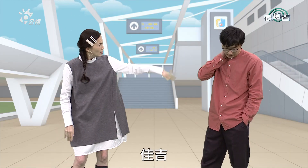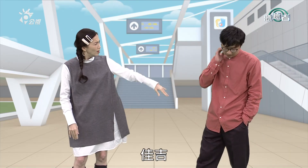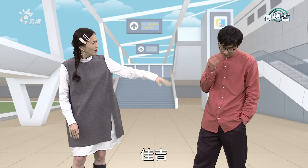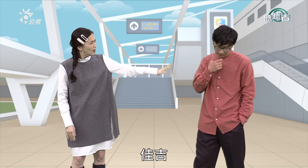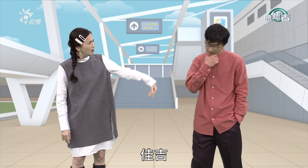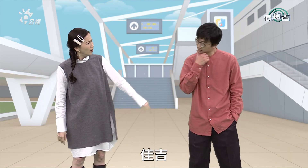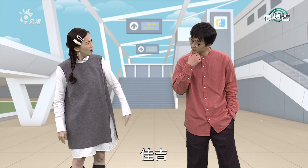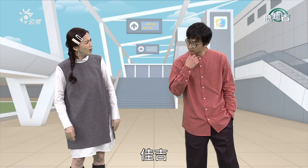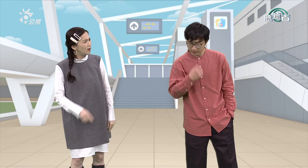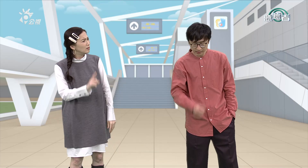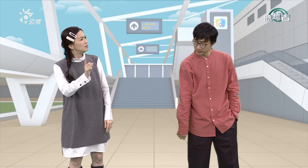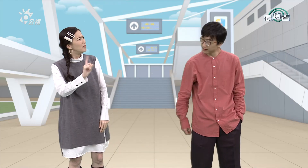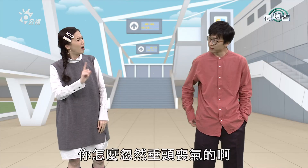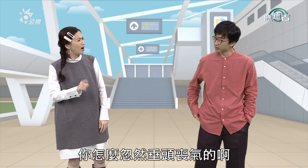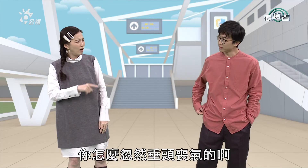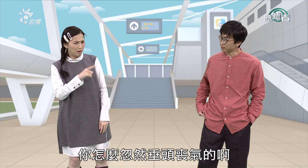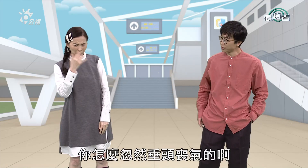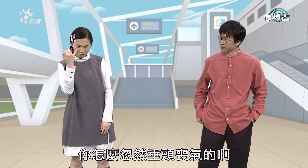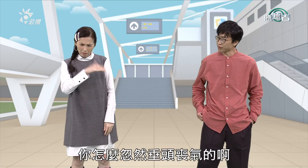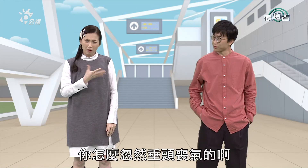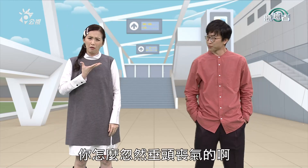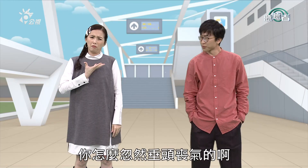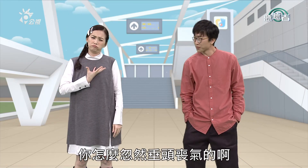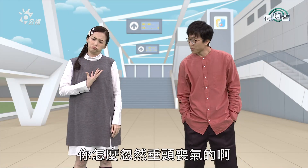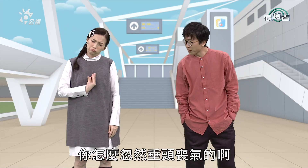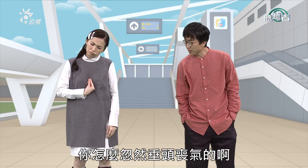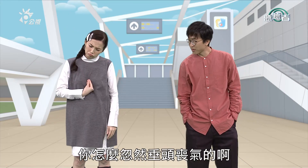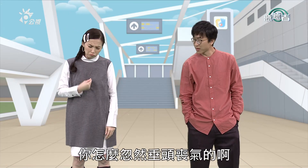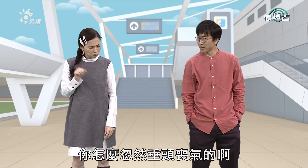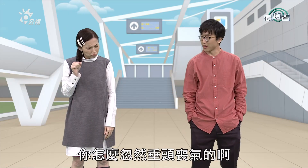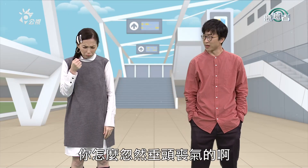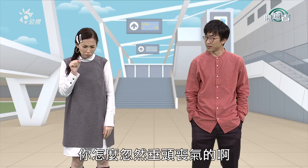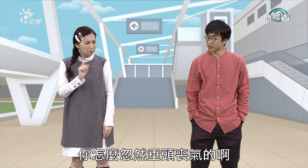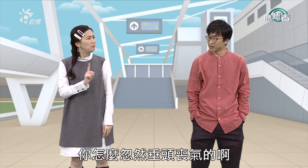佳吉，你怎么忽然垂头丧气的啊？